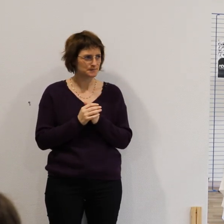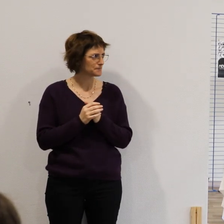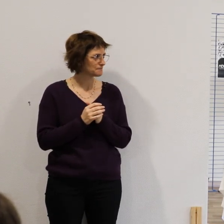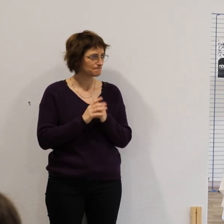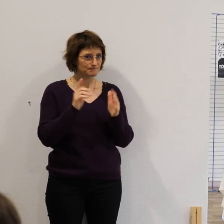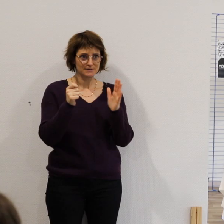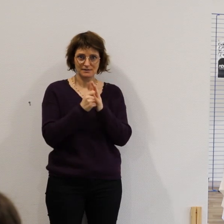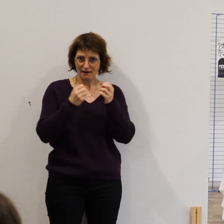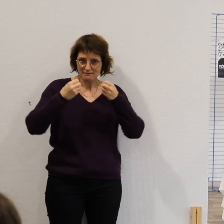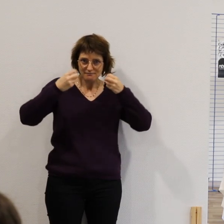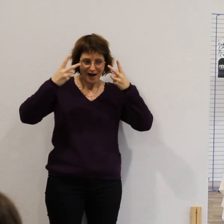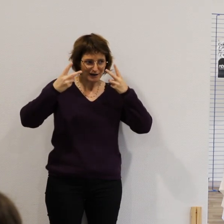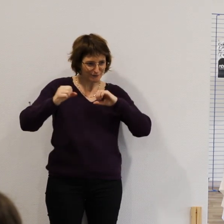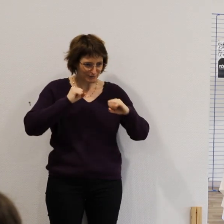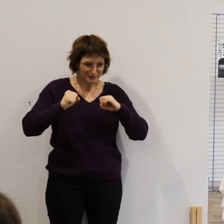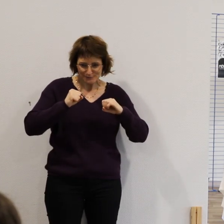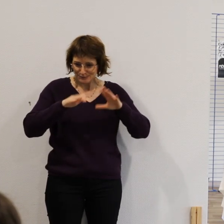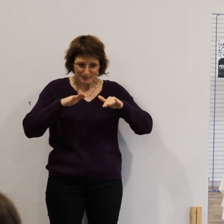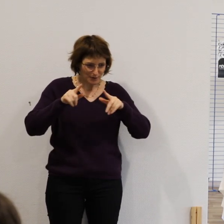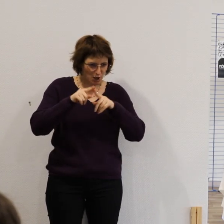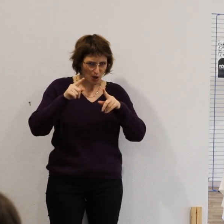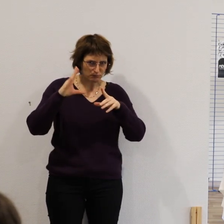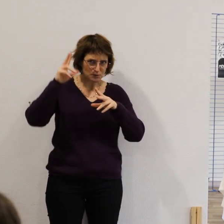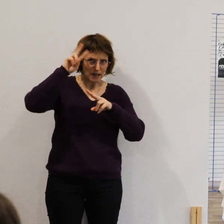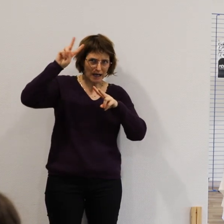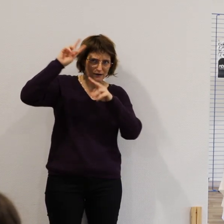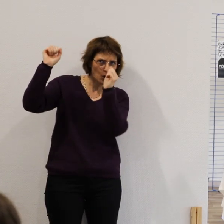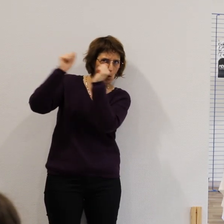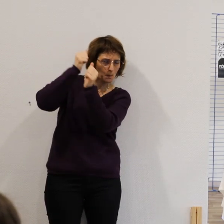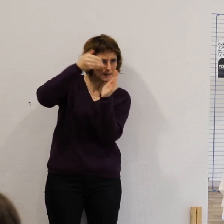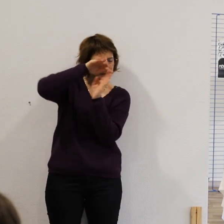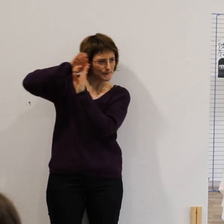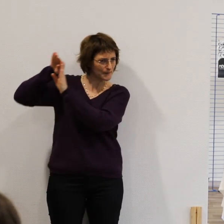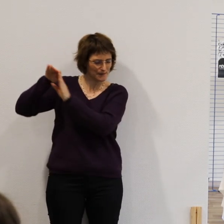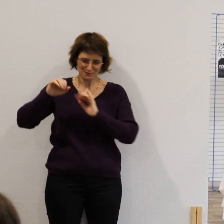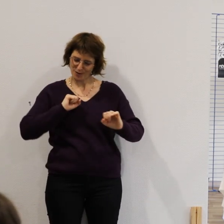À mon réveil, je m'activais pour oublier, pour effacer ces douloureux souvenirs de mes pensées.